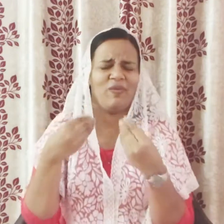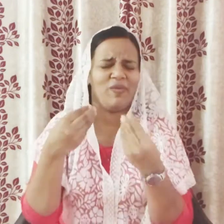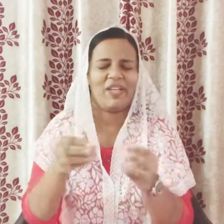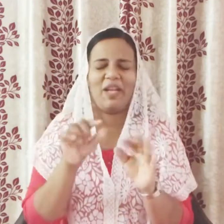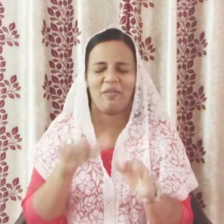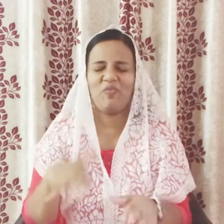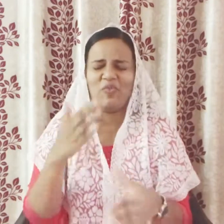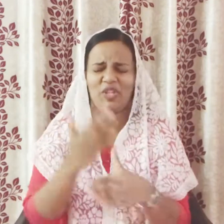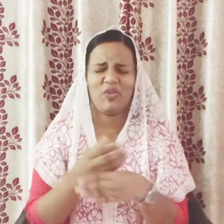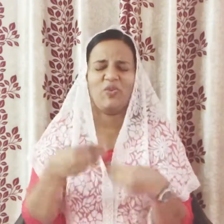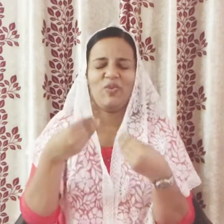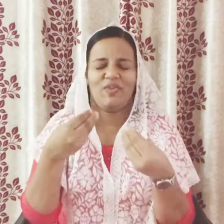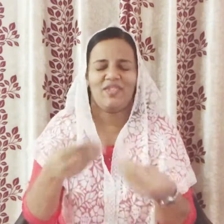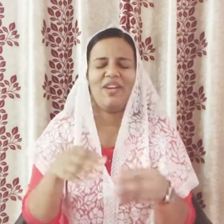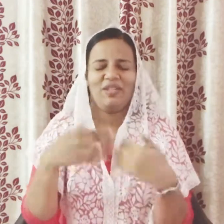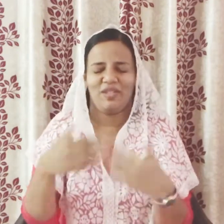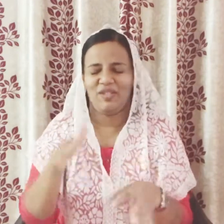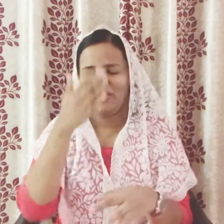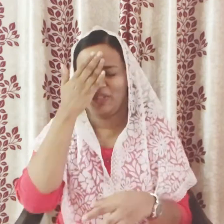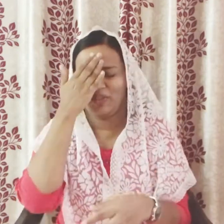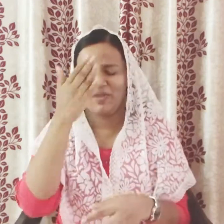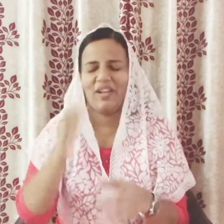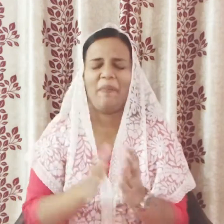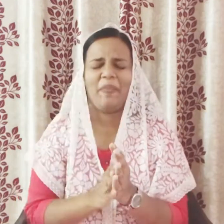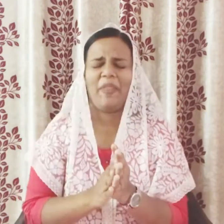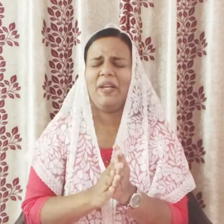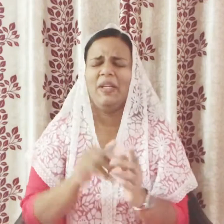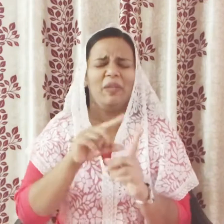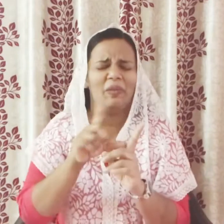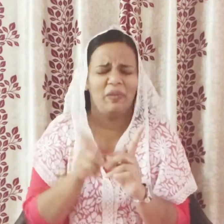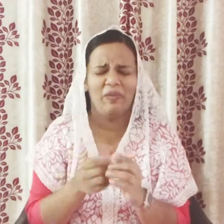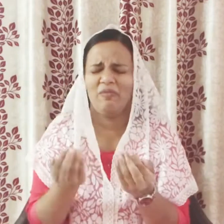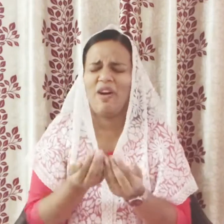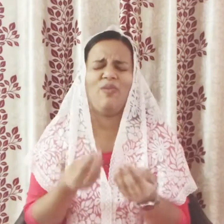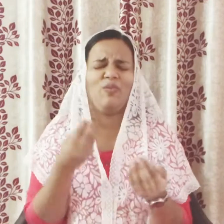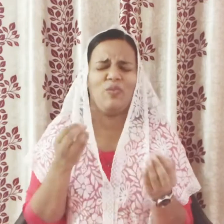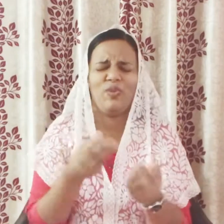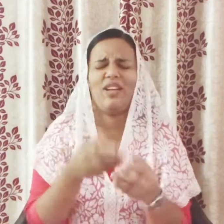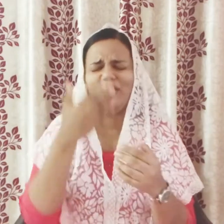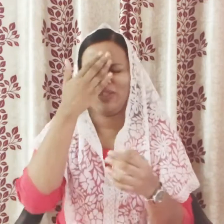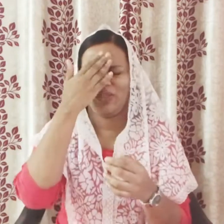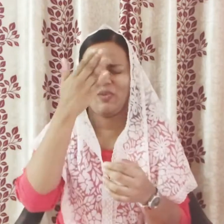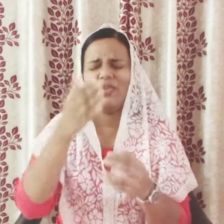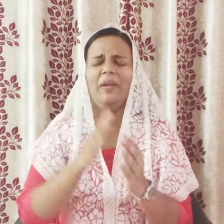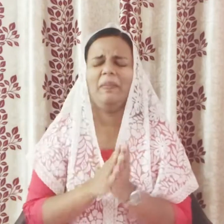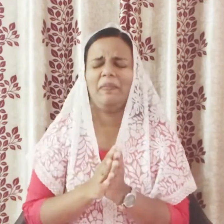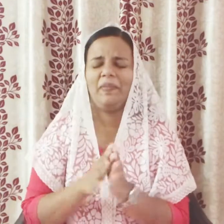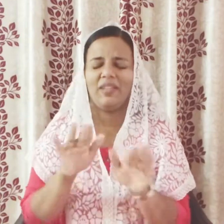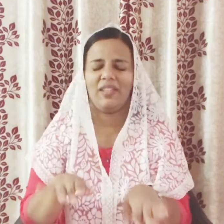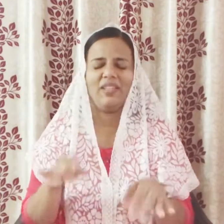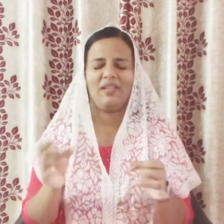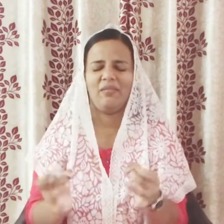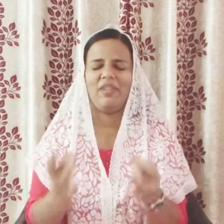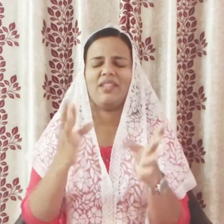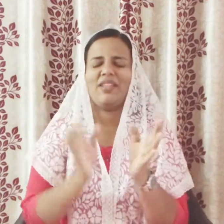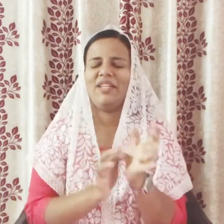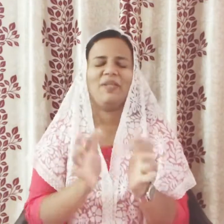പവർ ഇപ്പോൾ തന്നെ കർത്താവ് അവർക്ക് പകർന്നിരിക്കുന്നതിനായി അവരുടെ ഉദരത്തിൽ കുഞ്ഞ് ഉരുവാകുന്നതിനായി സ്തോത്രം ചെയ്തു. കർത്താവെ ഇന്ന് പ്രഭാതത്തിൽ ഞങ്ങൾ